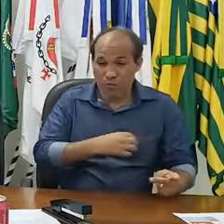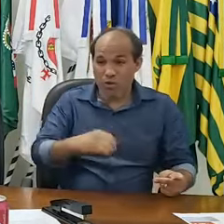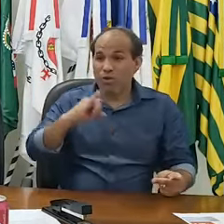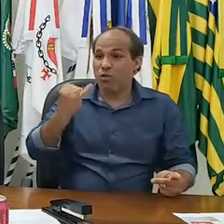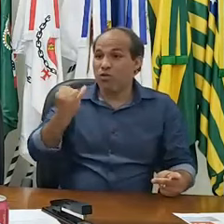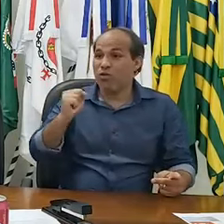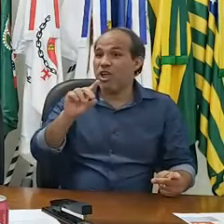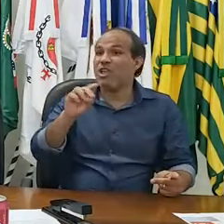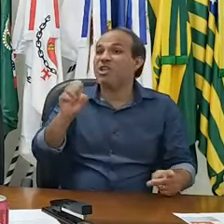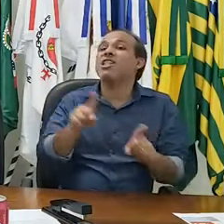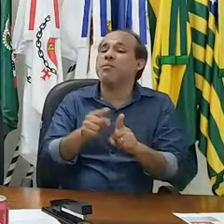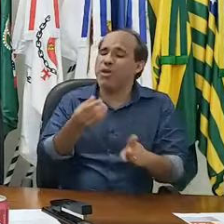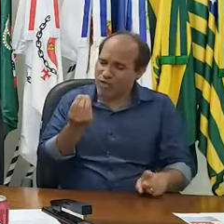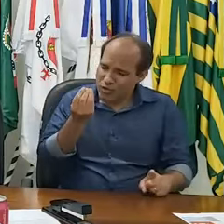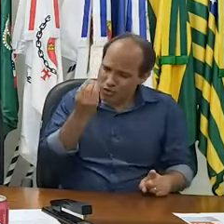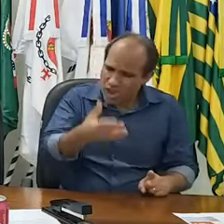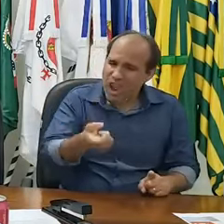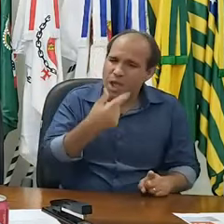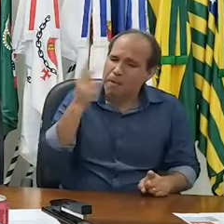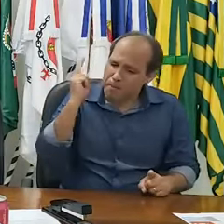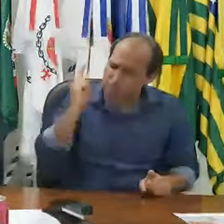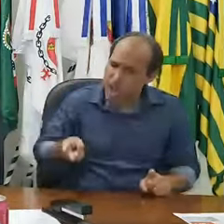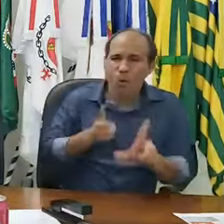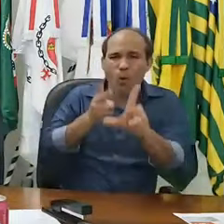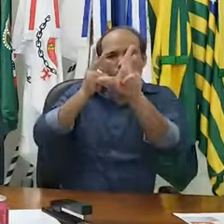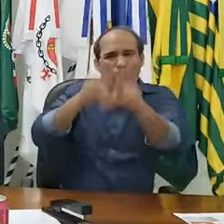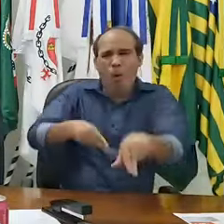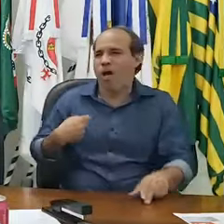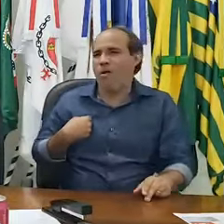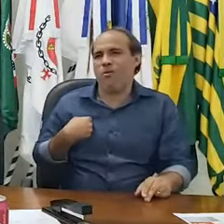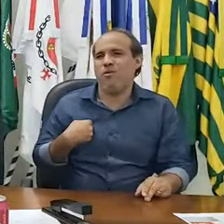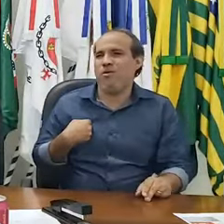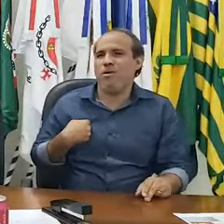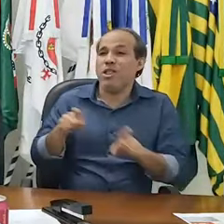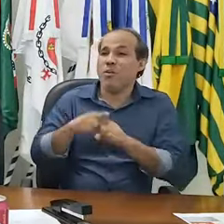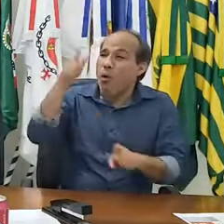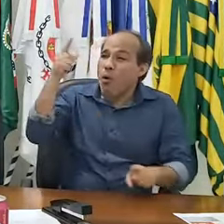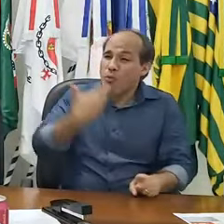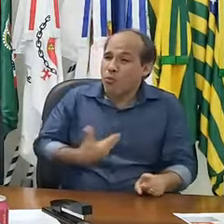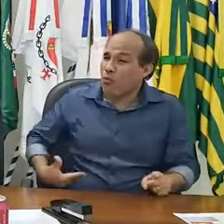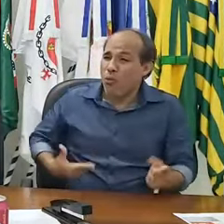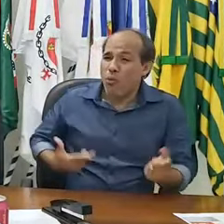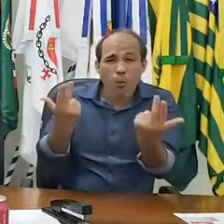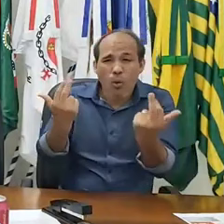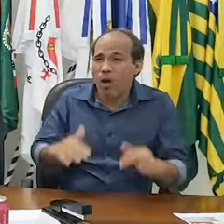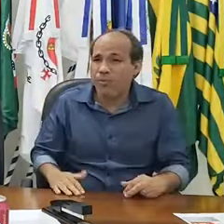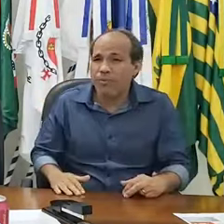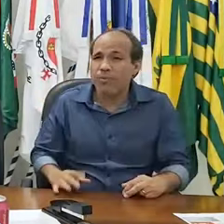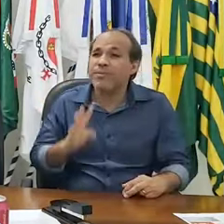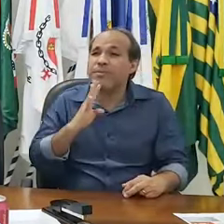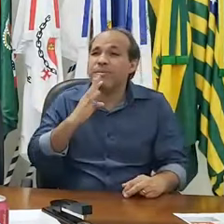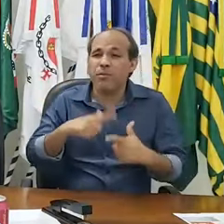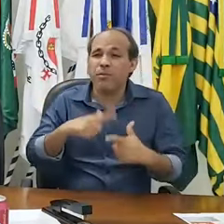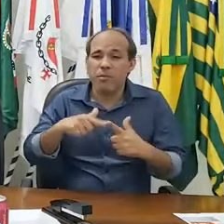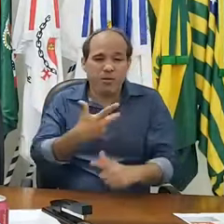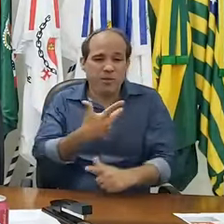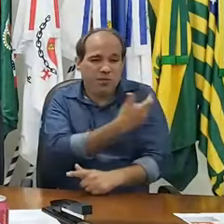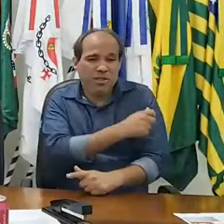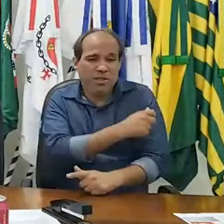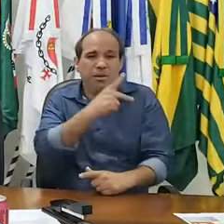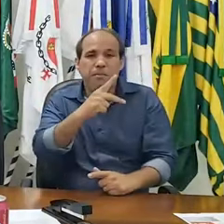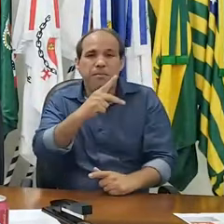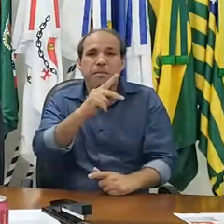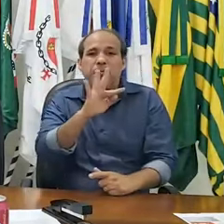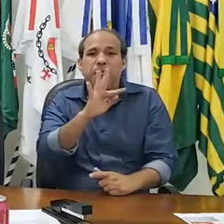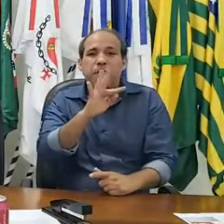outros, né? Governadores, e também, porque já foi por terra também, a questão da vacina Pfizer. Né? Queriam que o